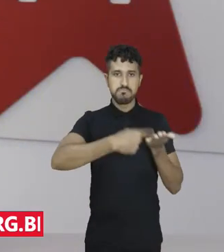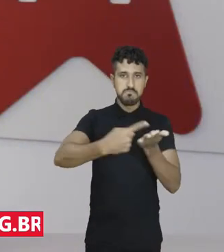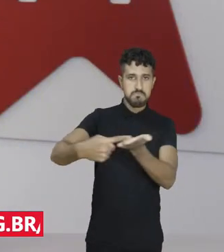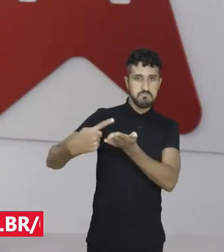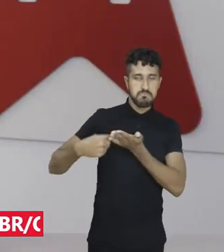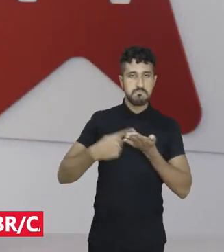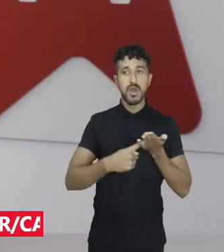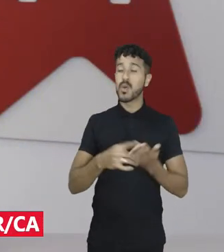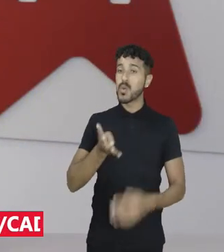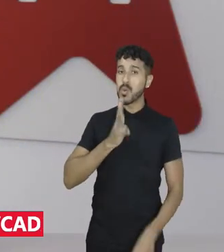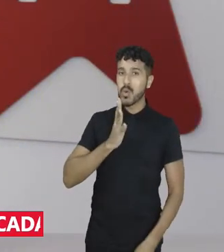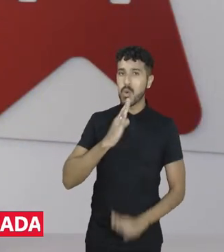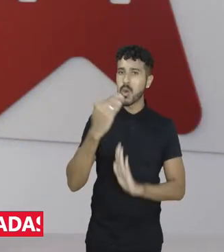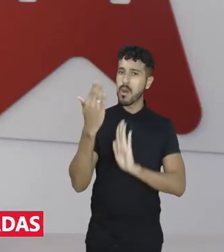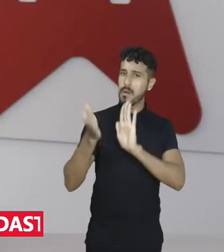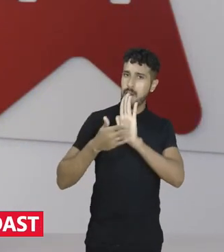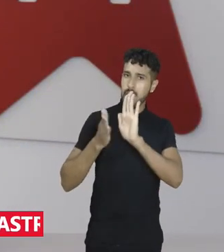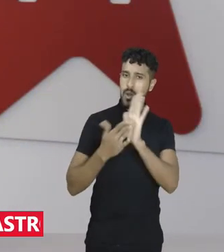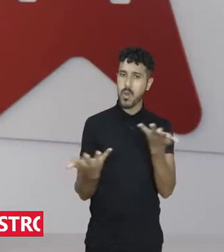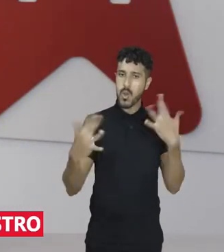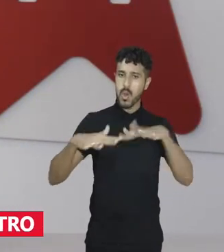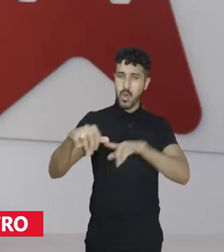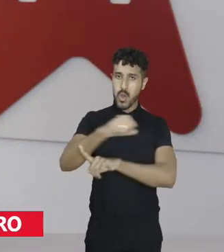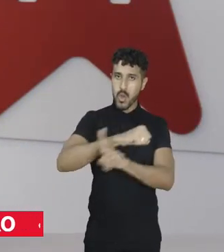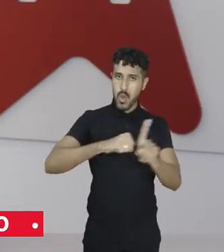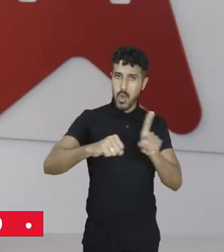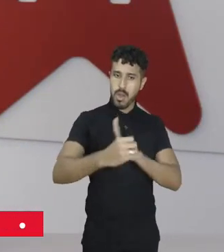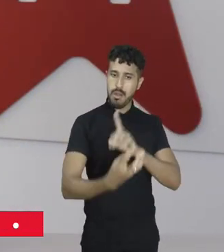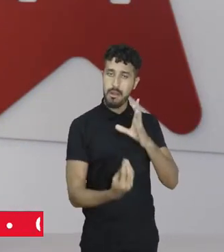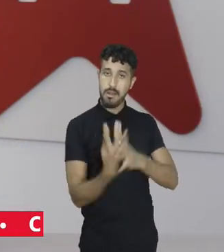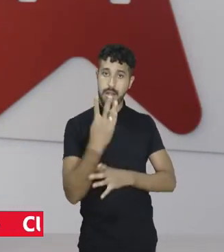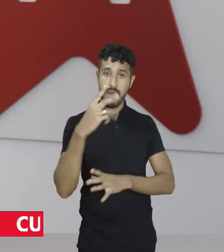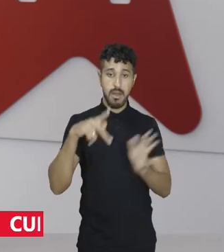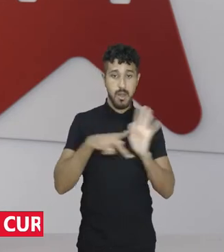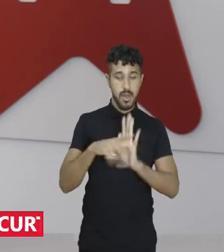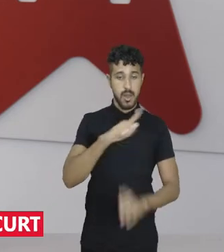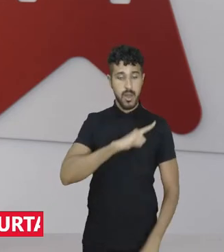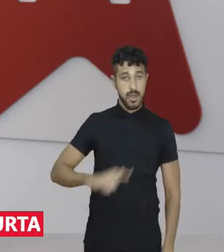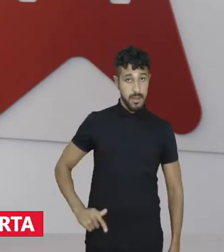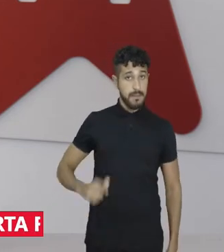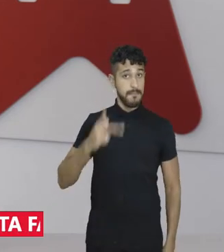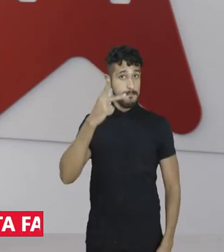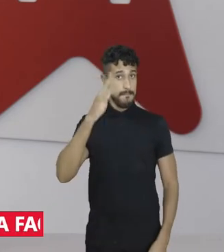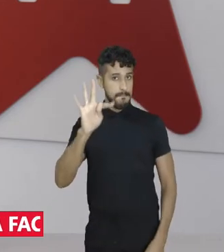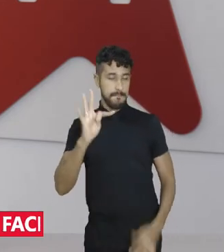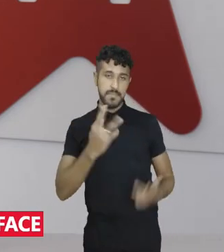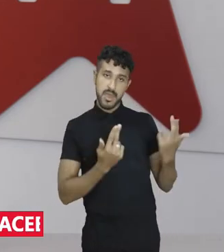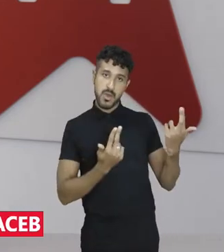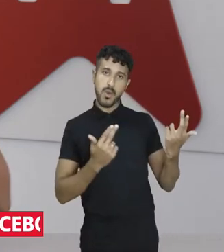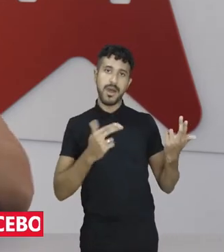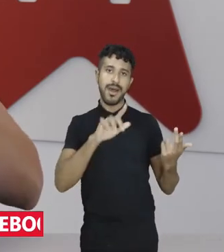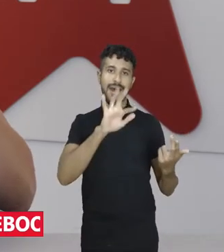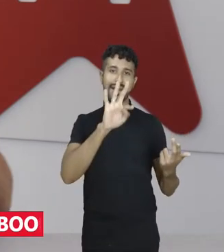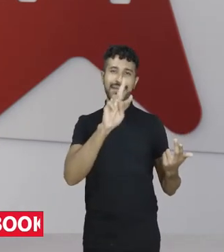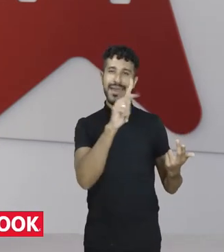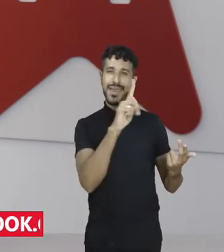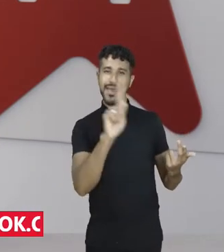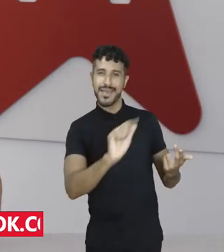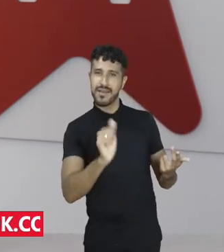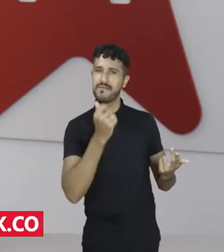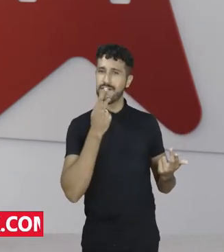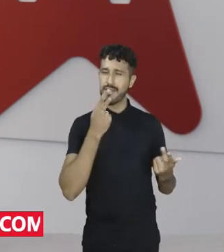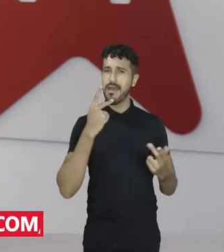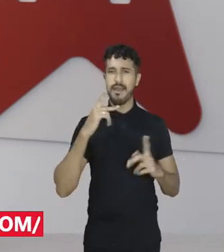quais conhecer os programas de inclusão social implementados pelos governos petistas, que, como disse a Tereza Campelo, né, é